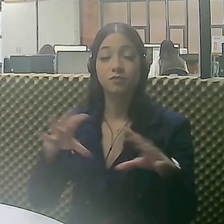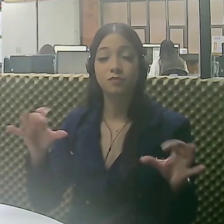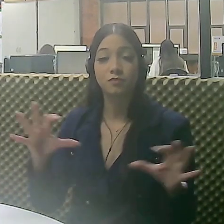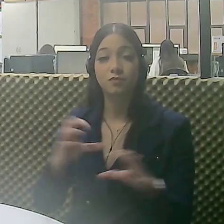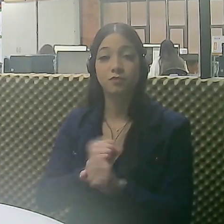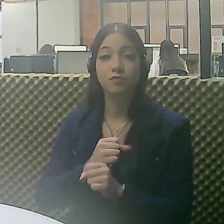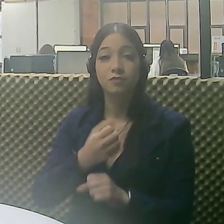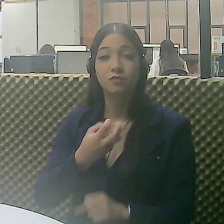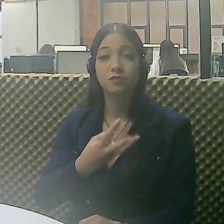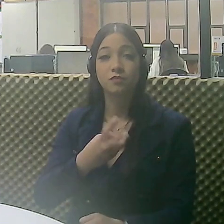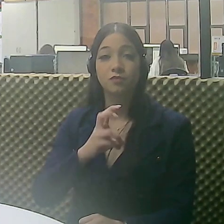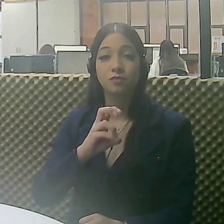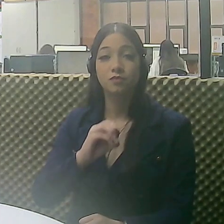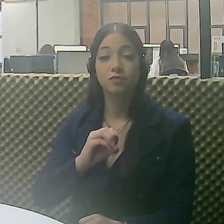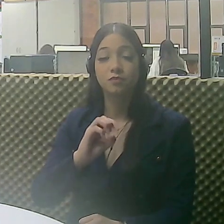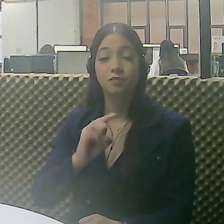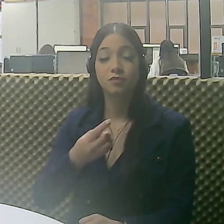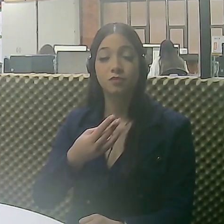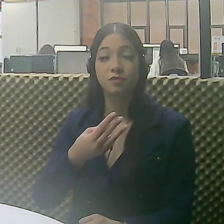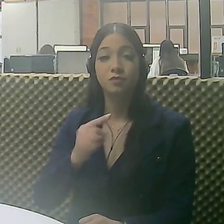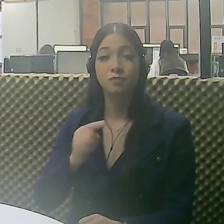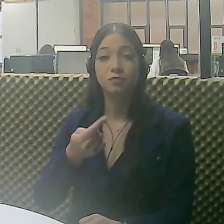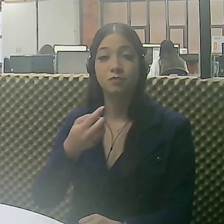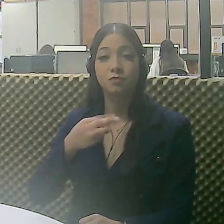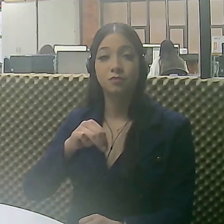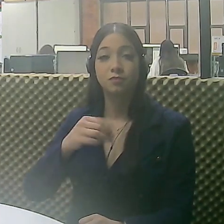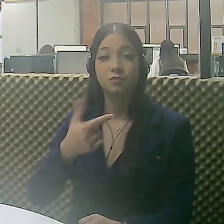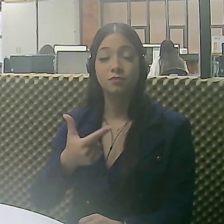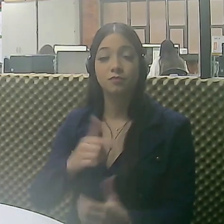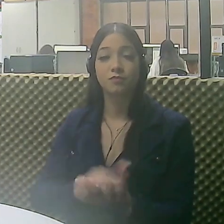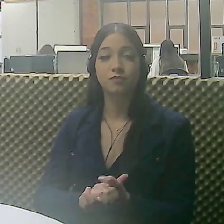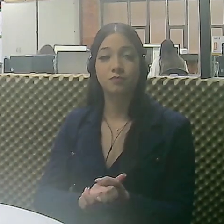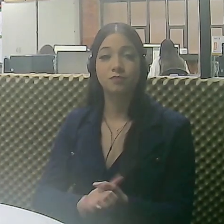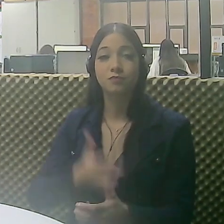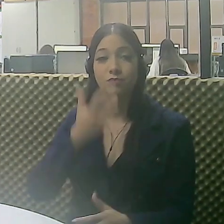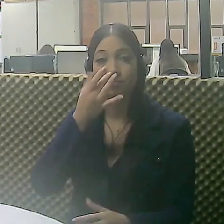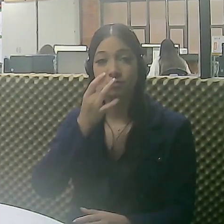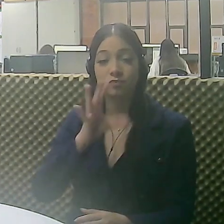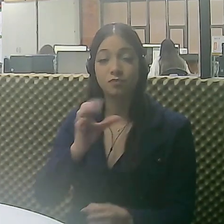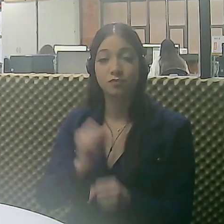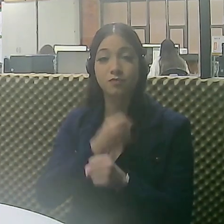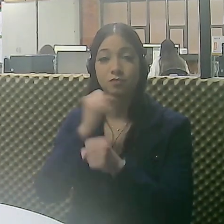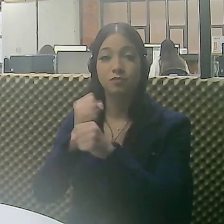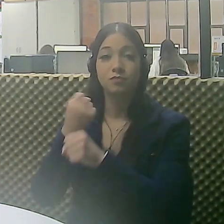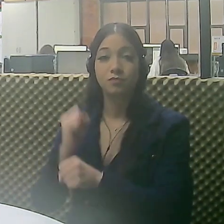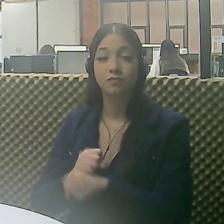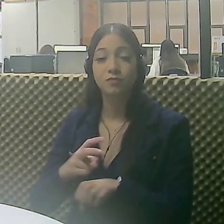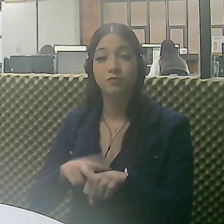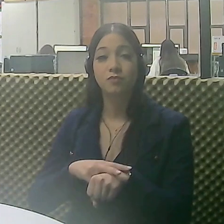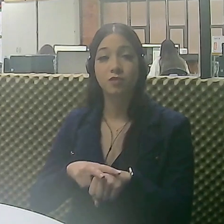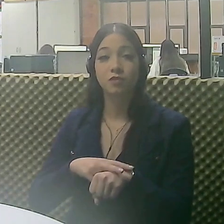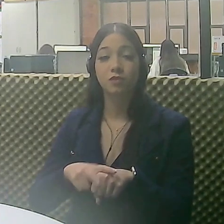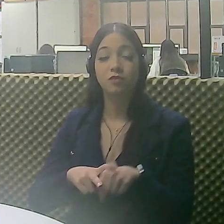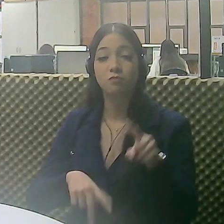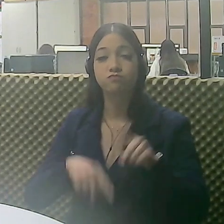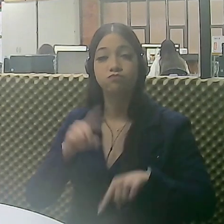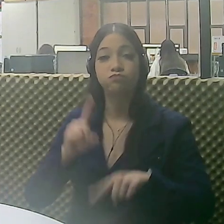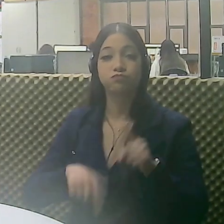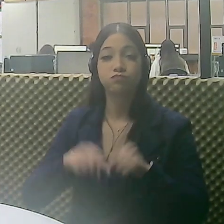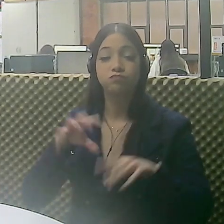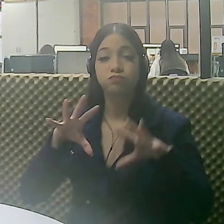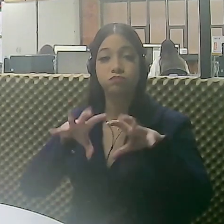área de 353 mil metros quadrados. Entre resíduos da construção civil, massa verde e volumosos